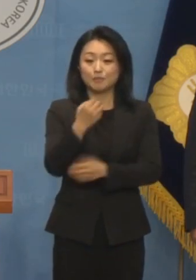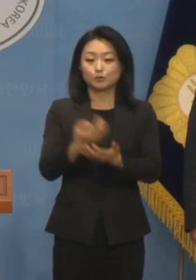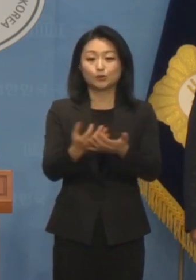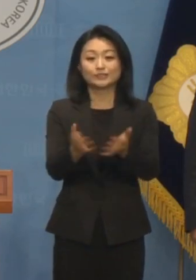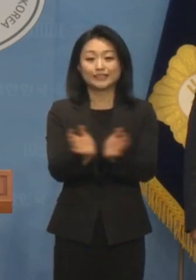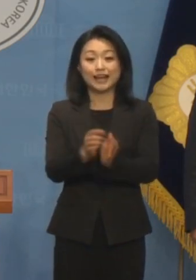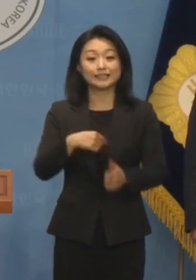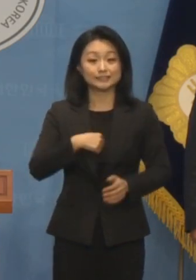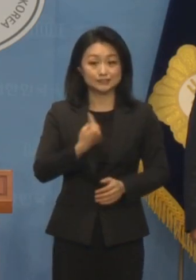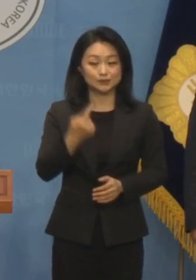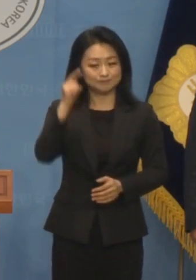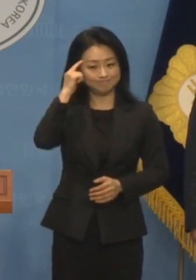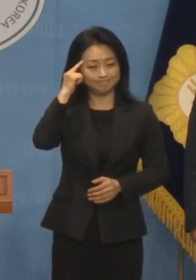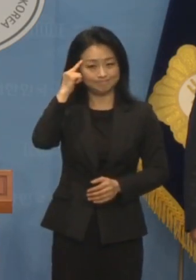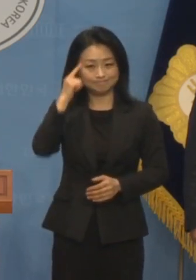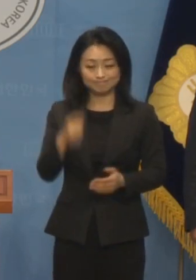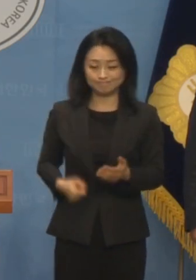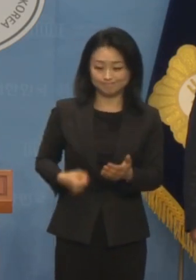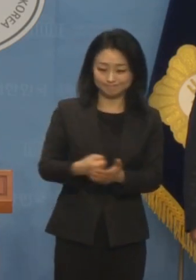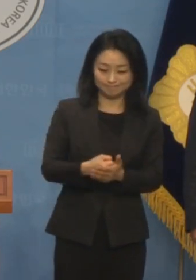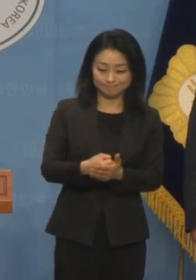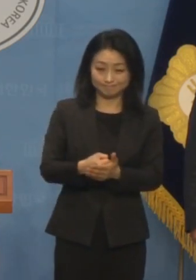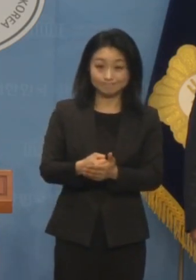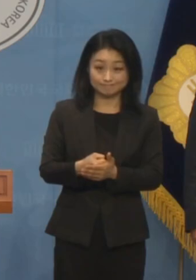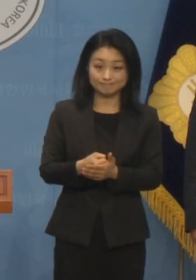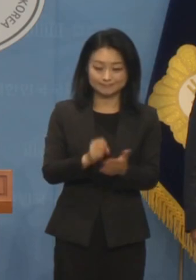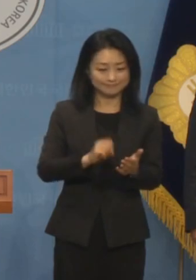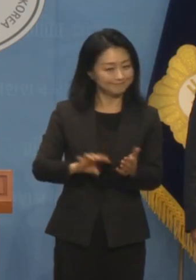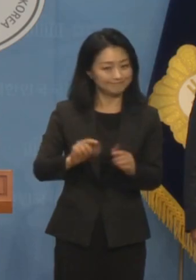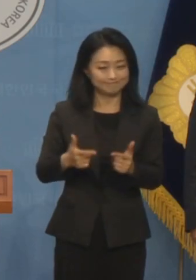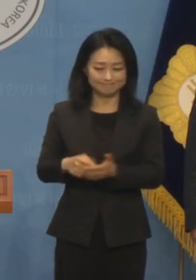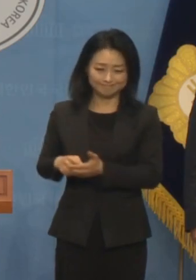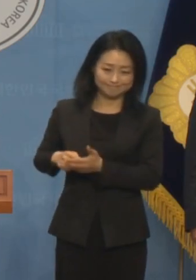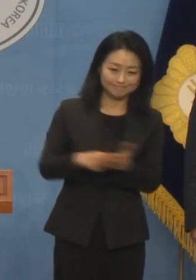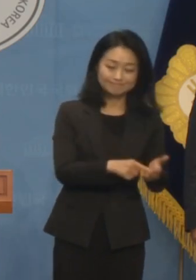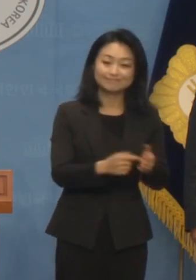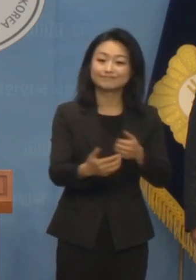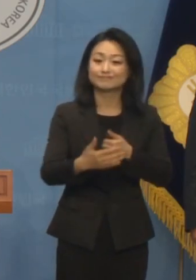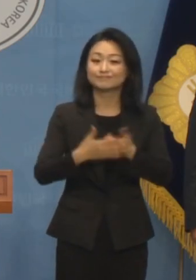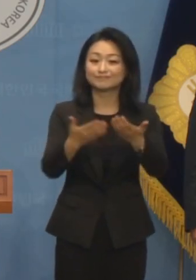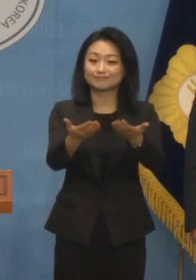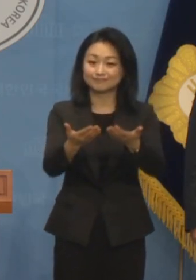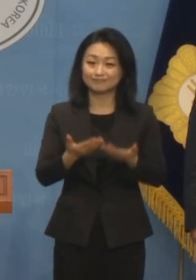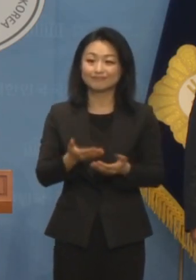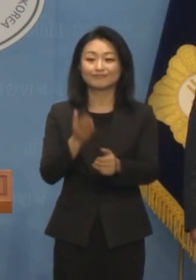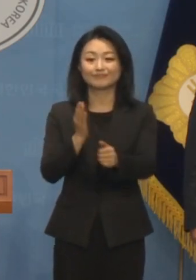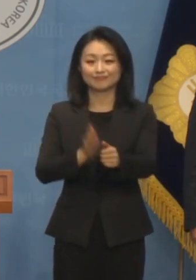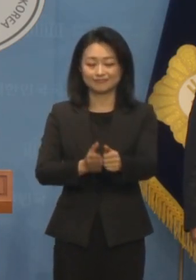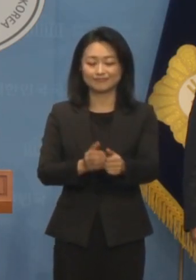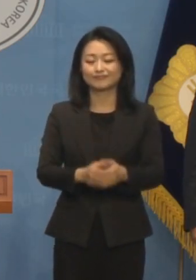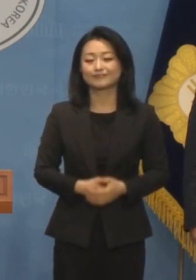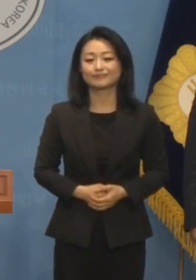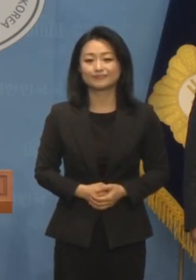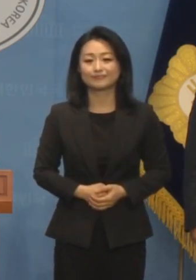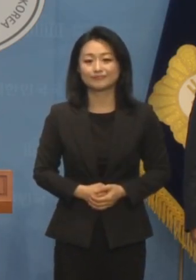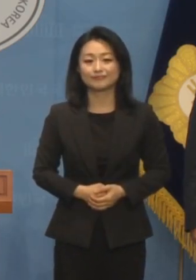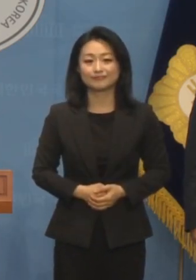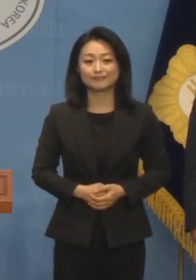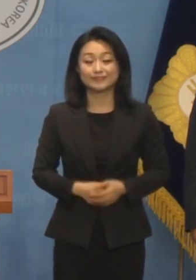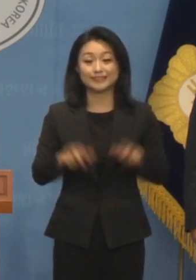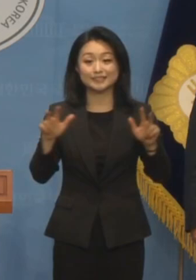기본소득당이 스스로 새겨왔던 그 소임을 끝까지 다 해낼 수 있도록 지지와 성원을 이어주십시오.